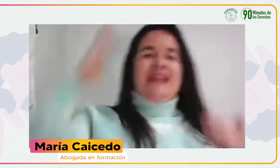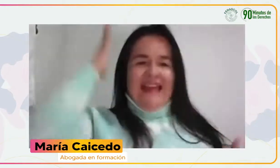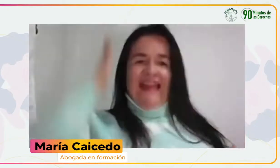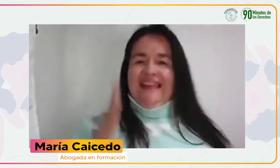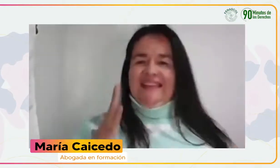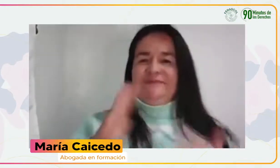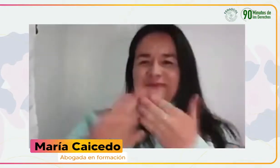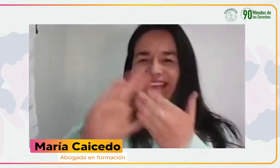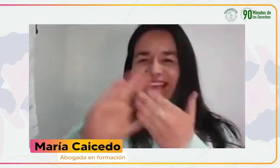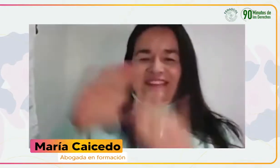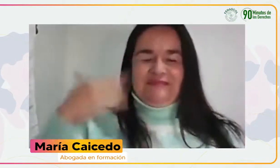¿Magda?